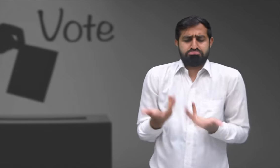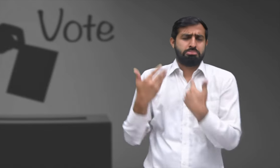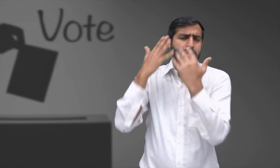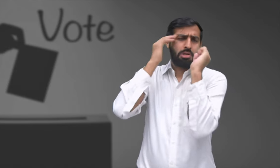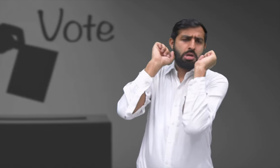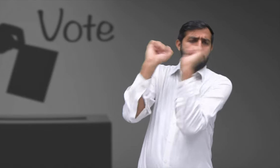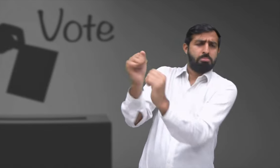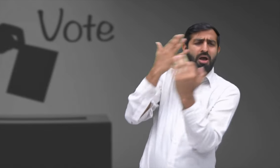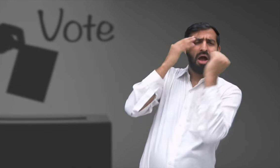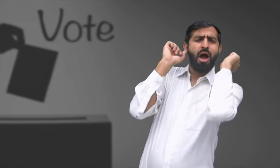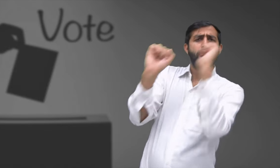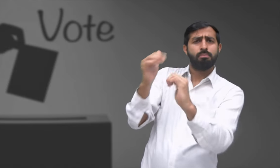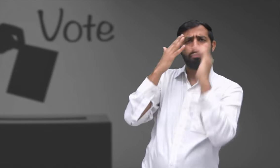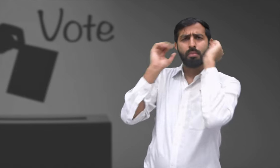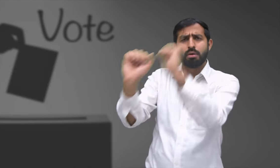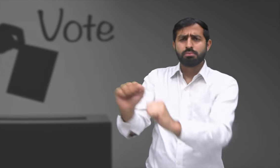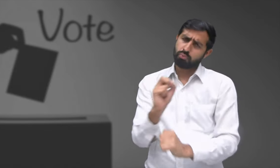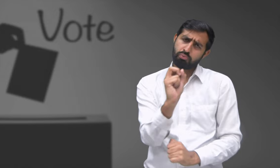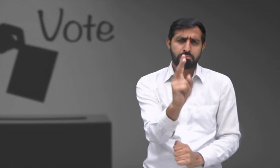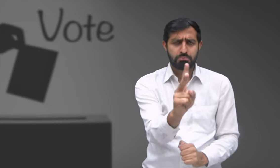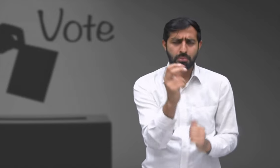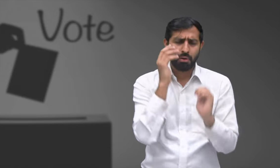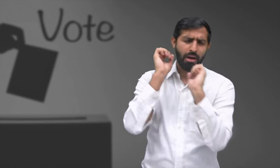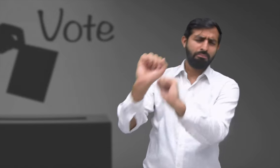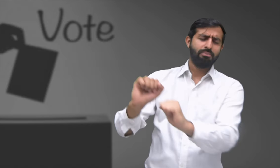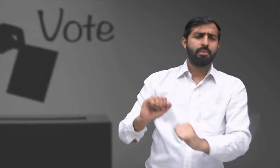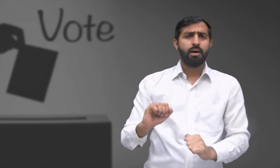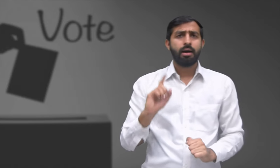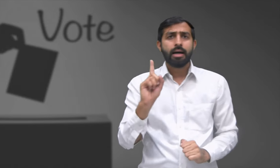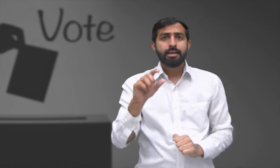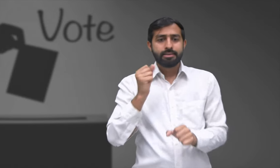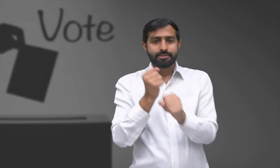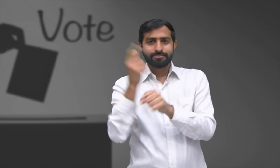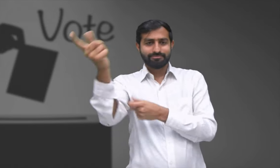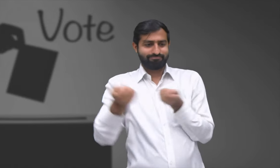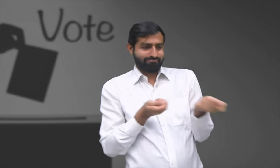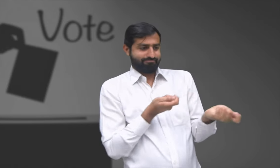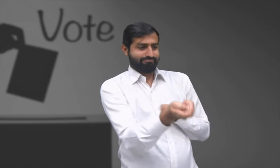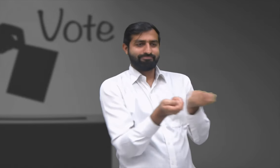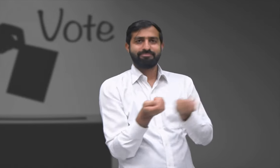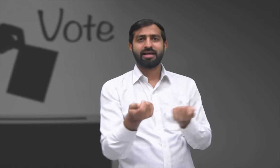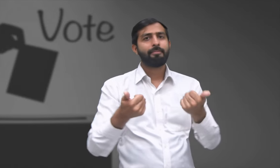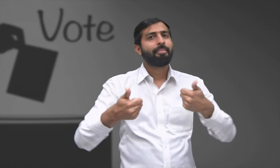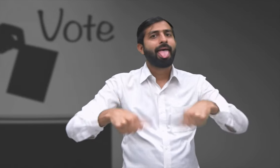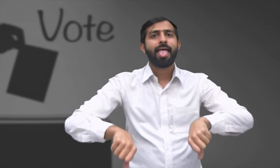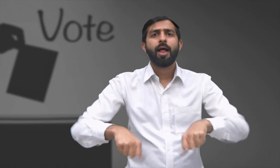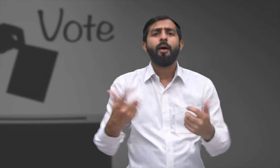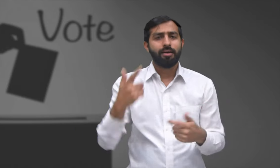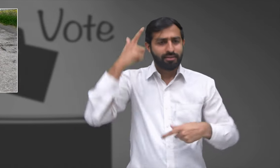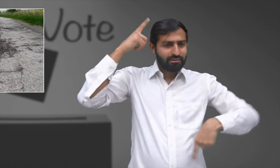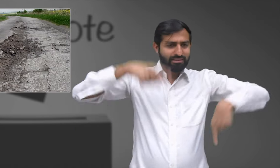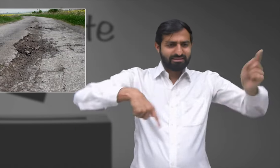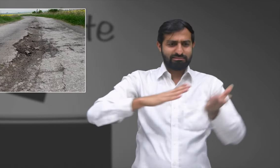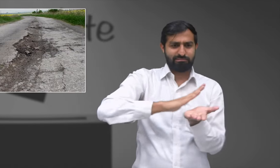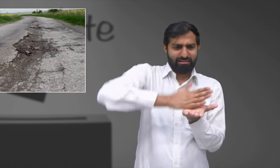करके अपना सहयोग नहीं देंगे तो सरकार देश भर में उचित रीति से नियंत्रण नहीं कर पाएगी